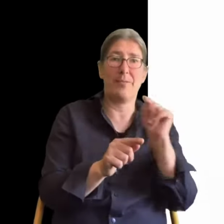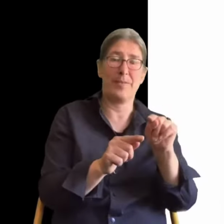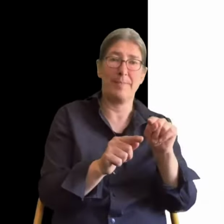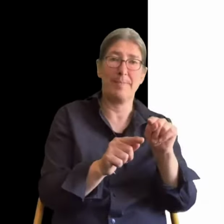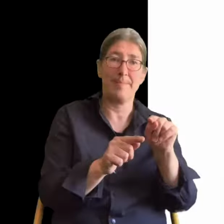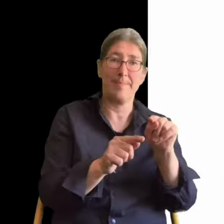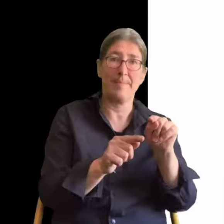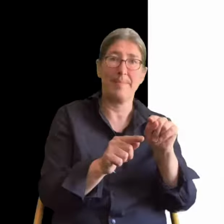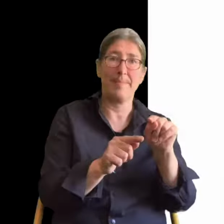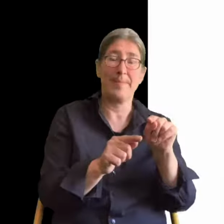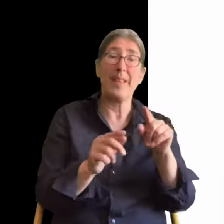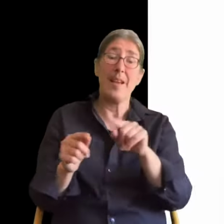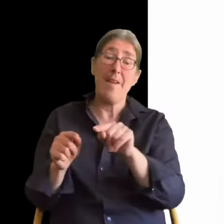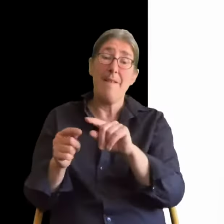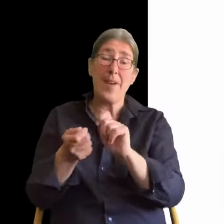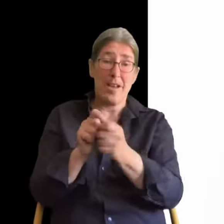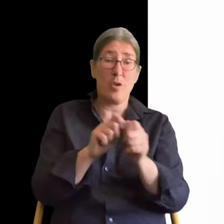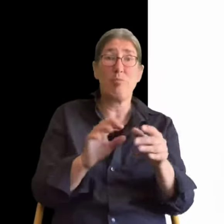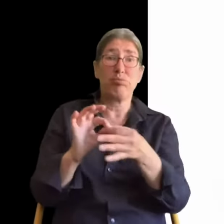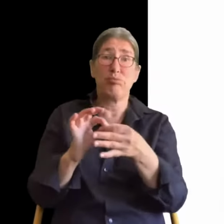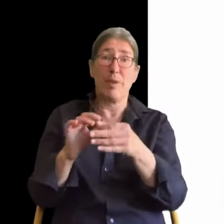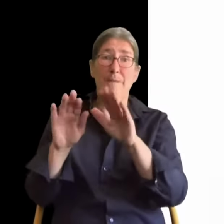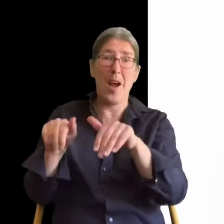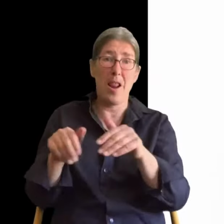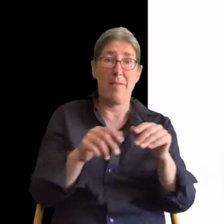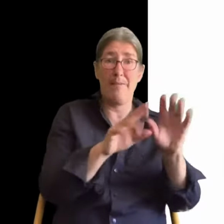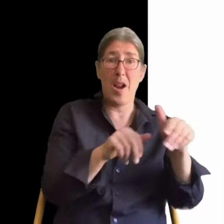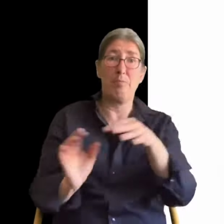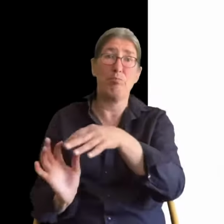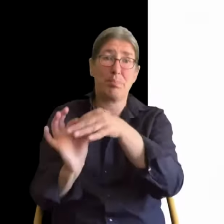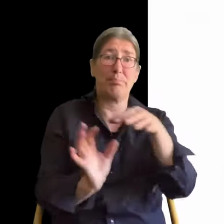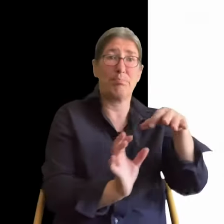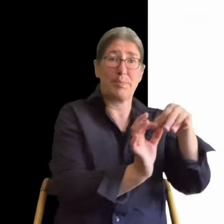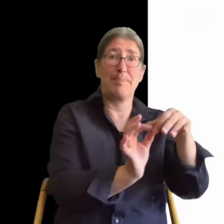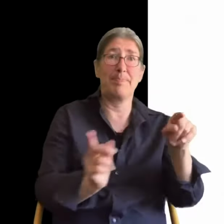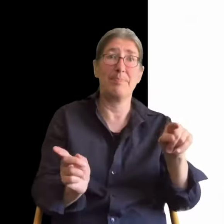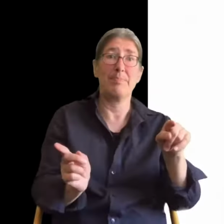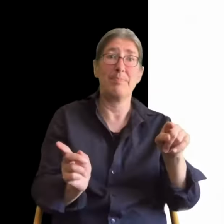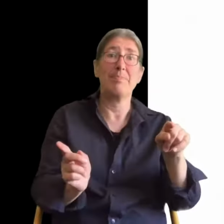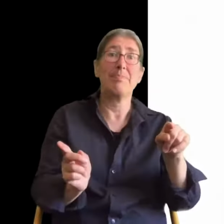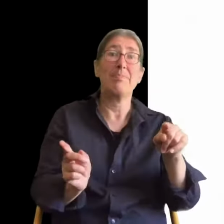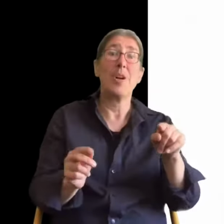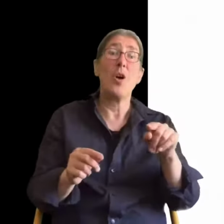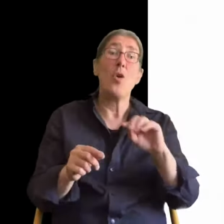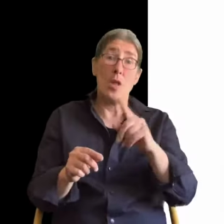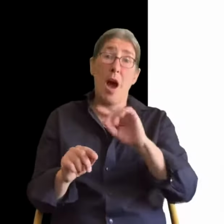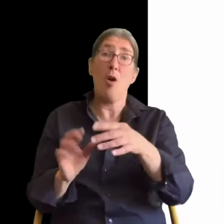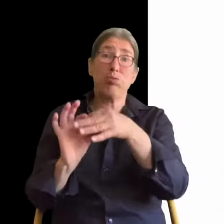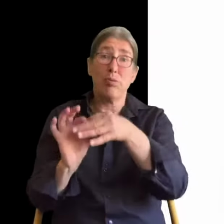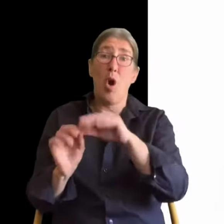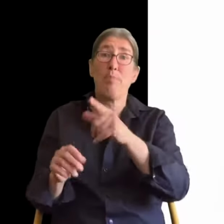attributiven Adjektive hängen mit den Fällen zusammen. Und ob die Nomen männlich, weiblich